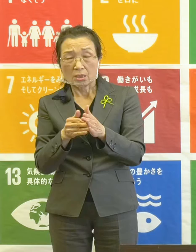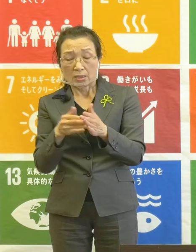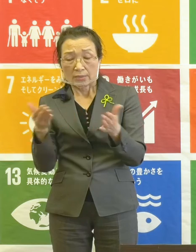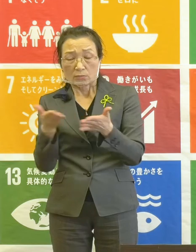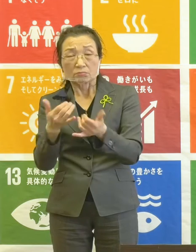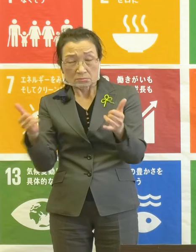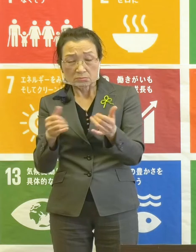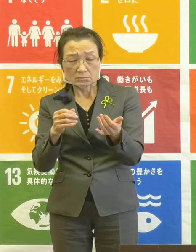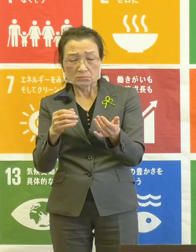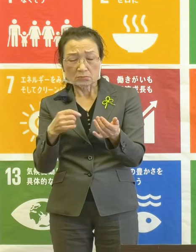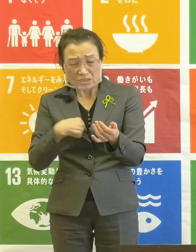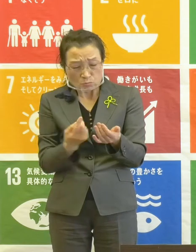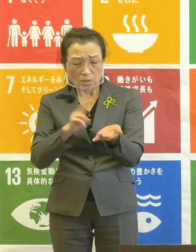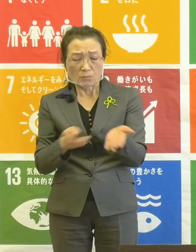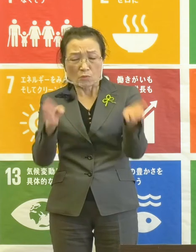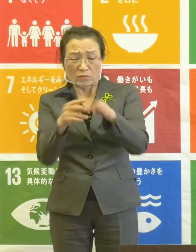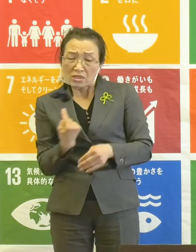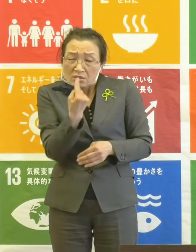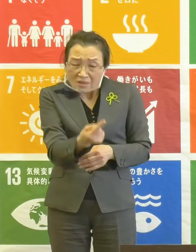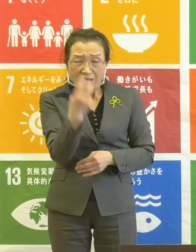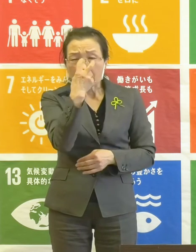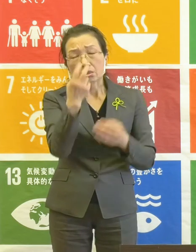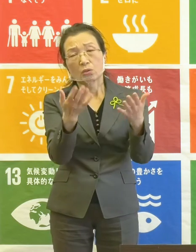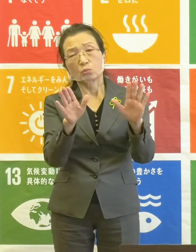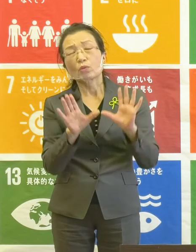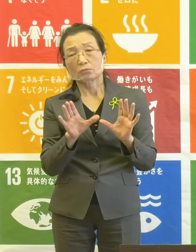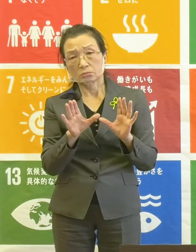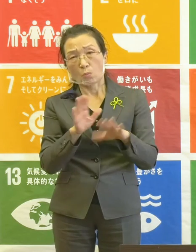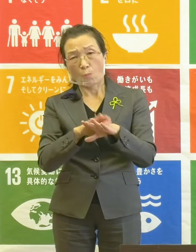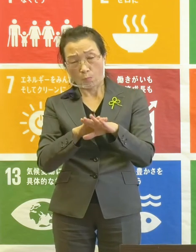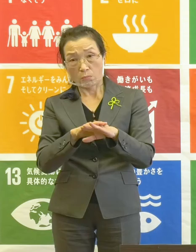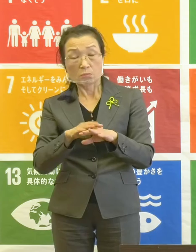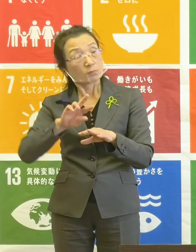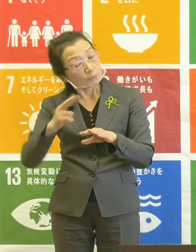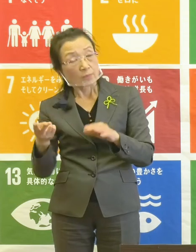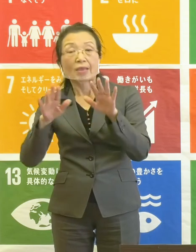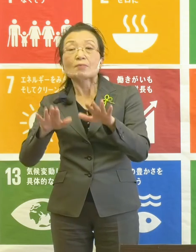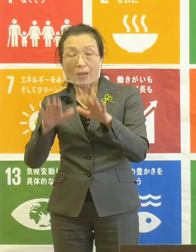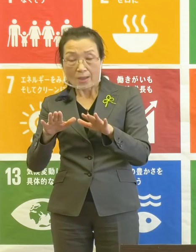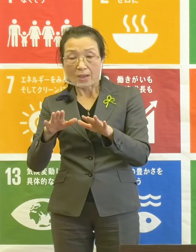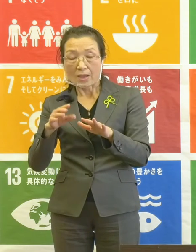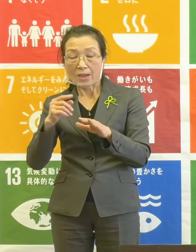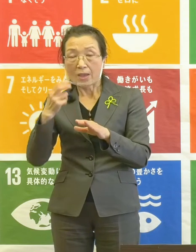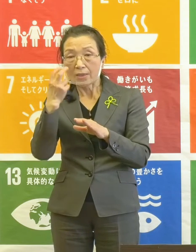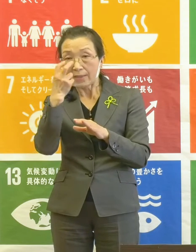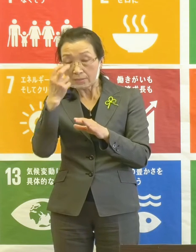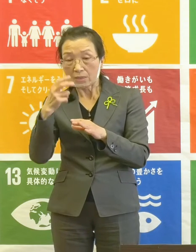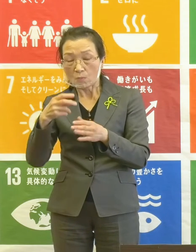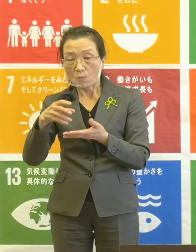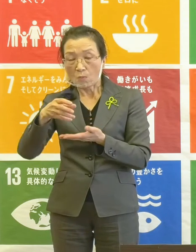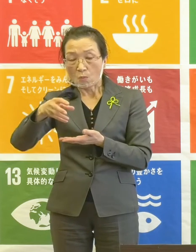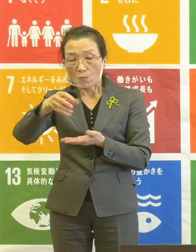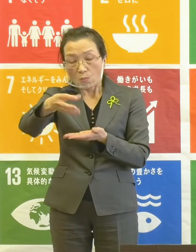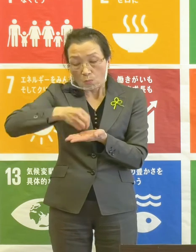院に行って検査を受けていただくという方式でしたが、今は回収式になっております。また